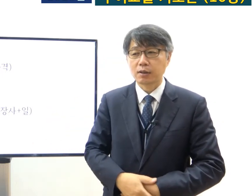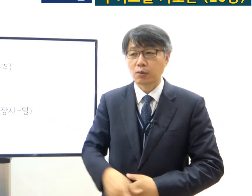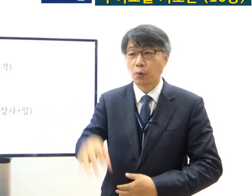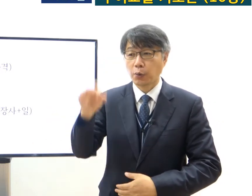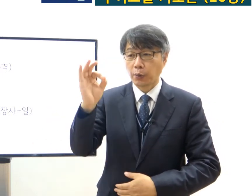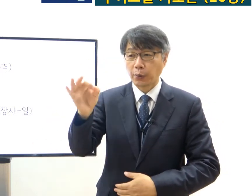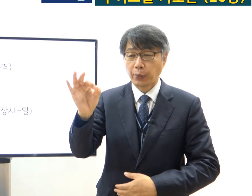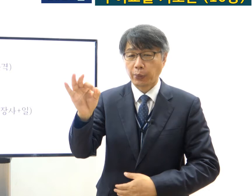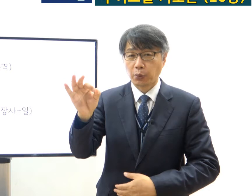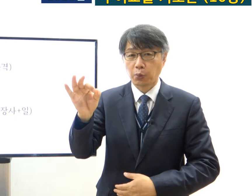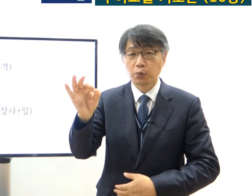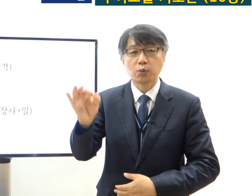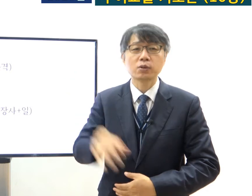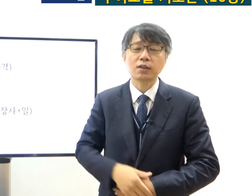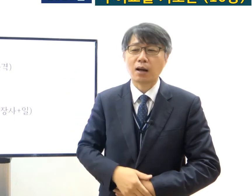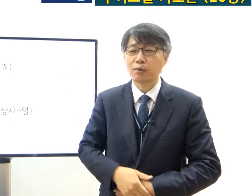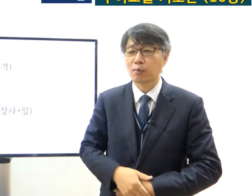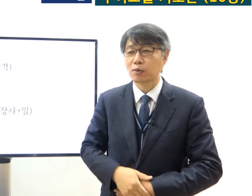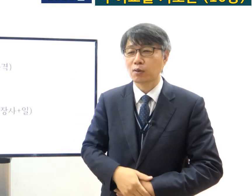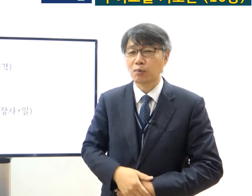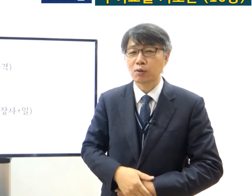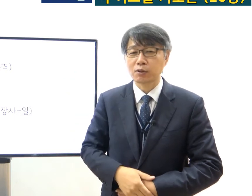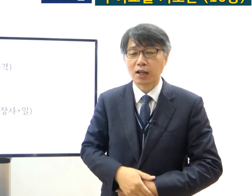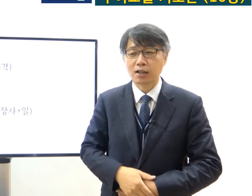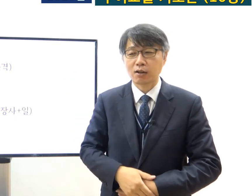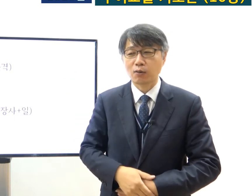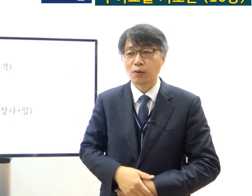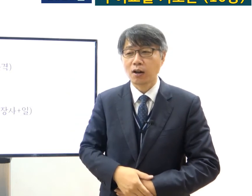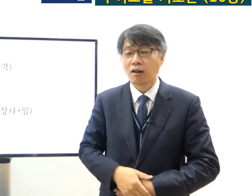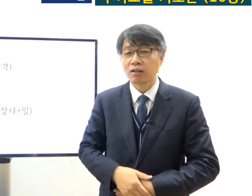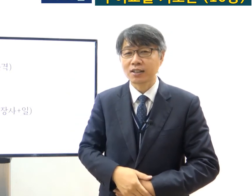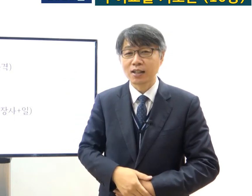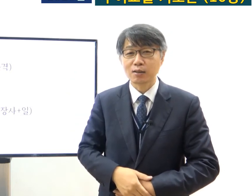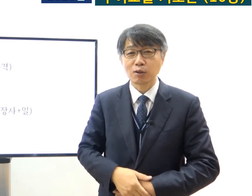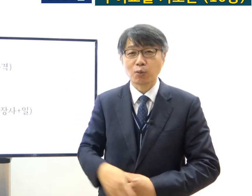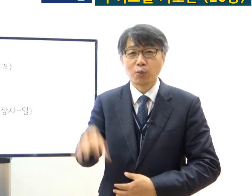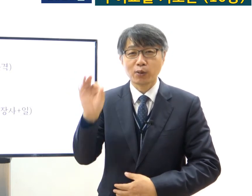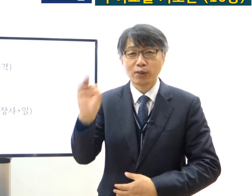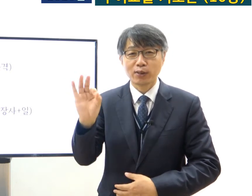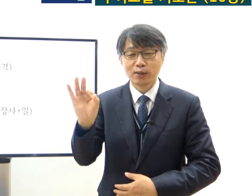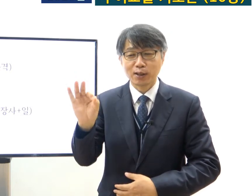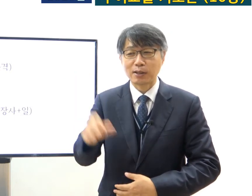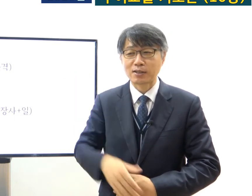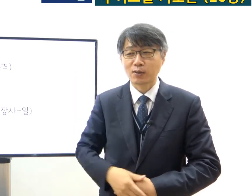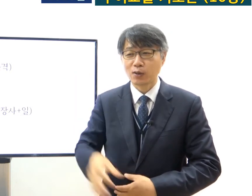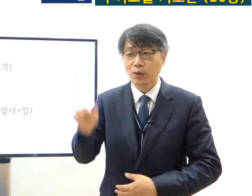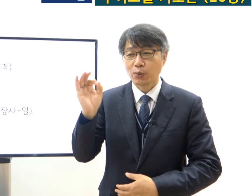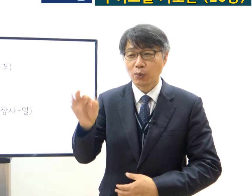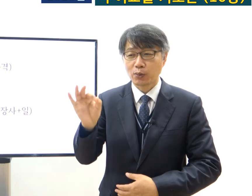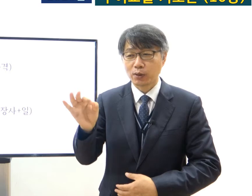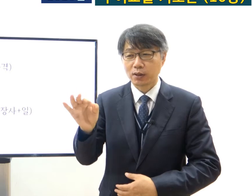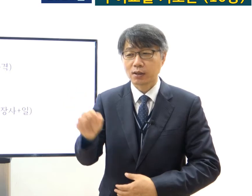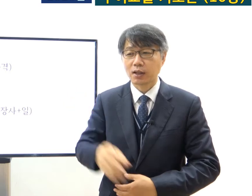이제 돈은 아마 너무너무 잘할 것 같고, 어린 아이들부터 돈, 이렇게 많이 쓰죠? 돈. 그